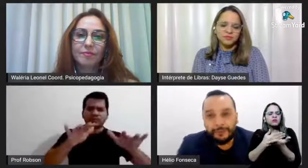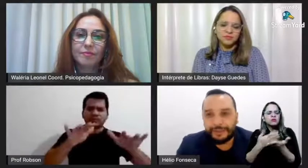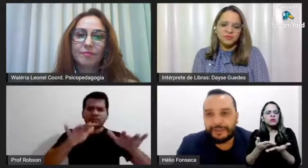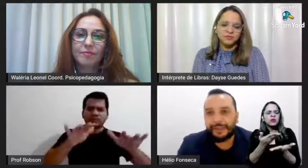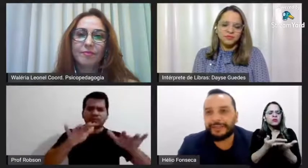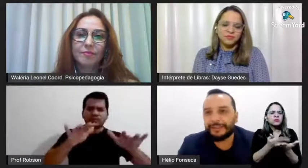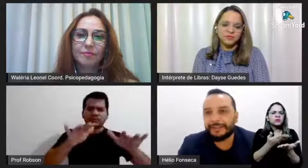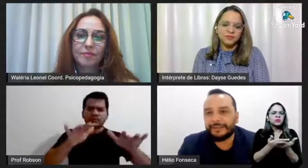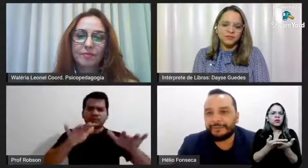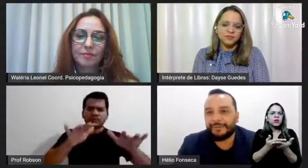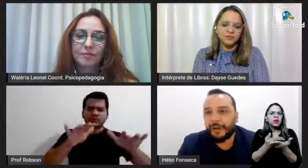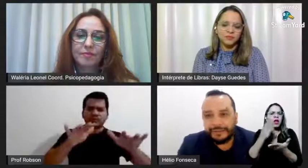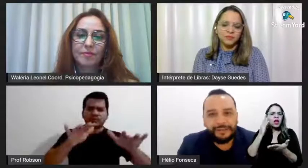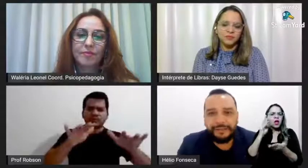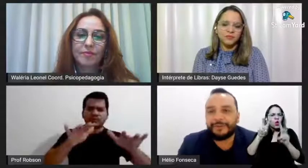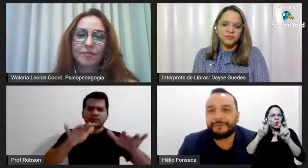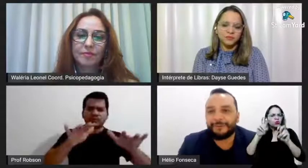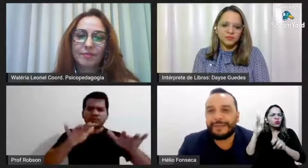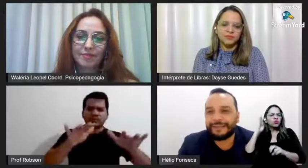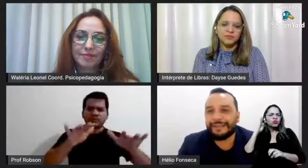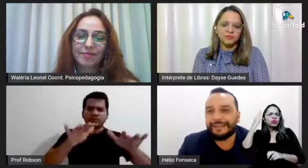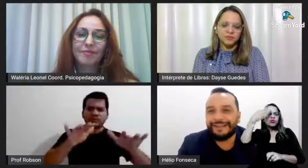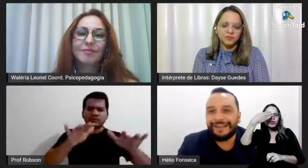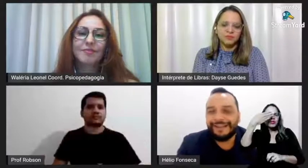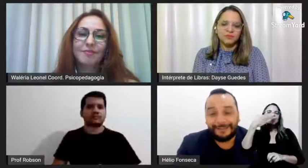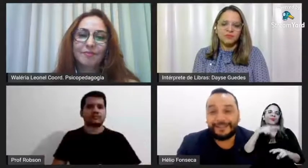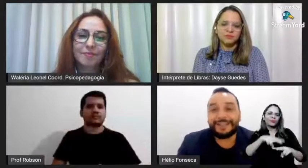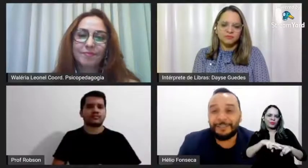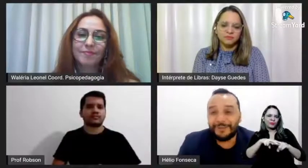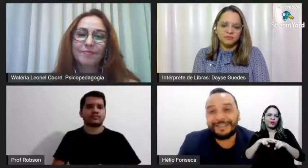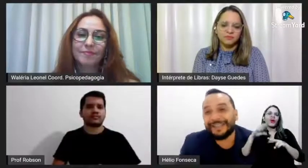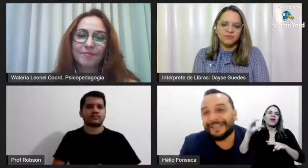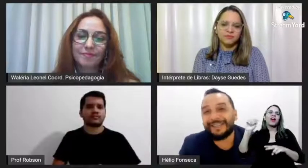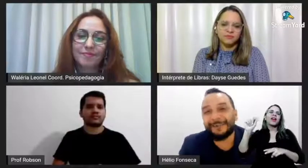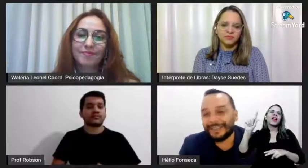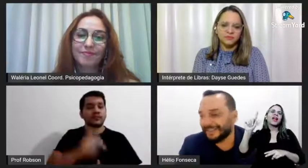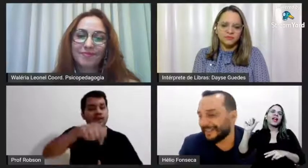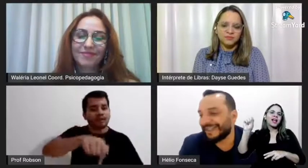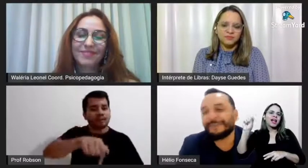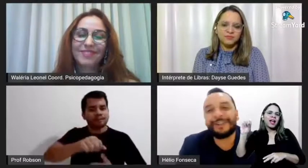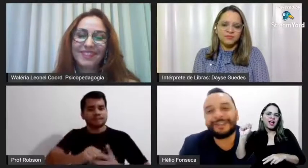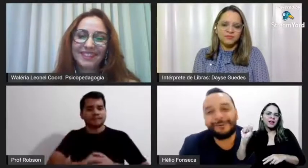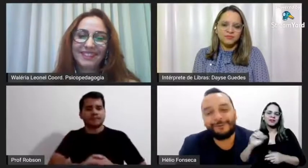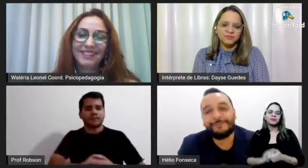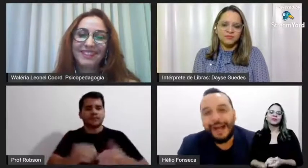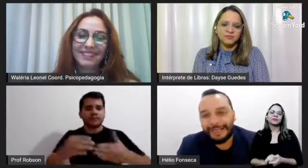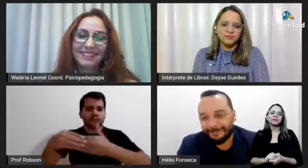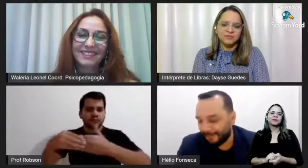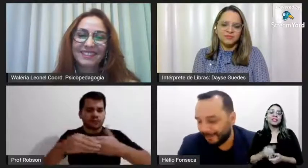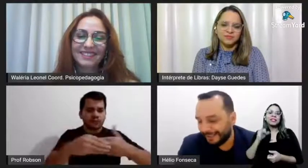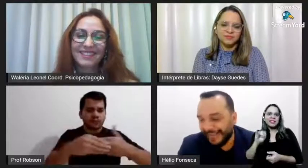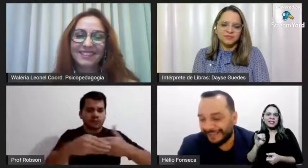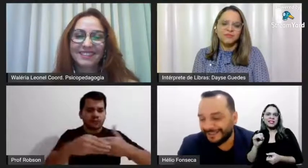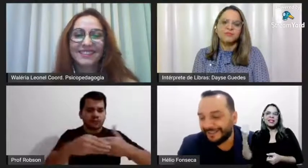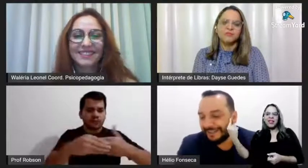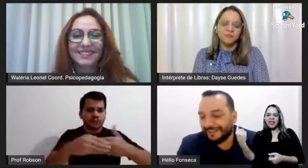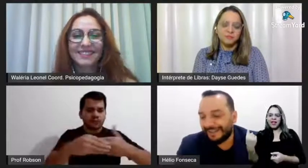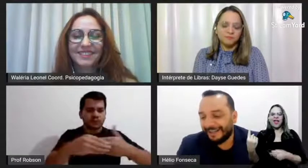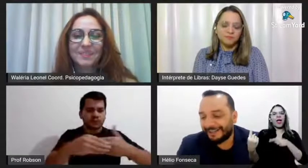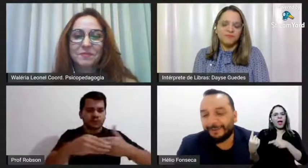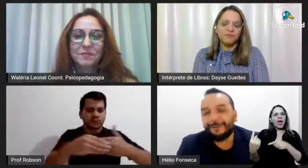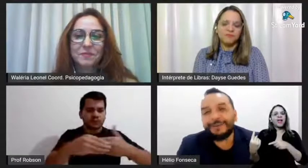a surdo-cegueira, por causa dele, por influência dele. Então, se ele estivesse aqui, com certeza ele falaria com mais